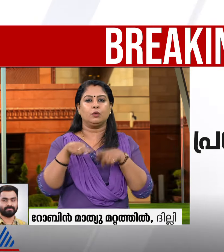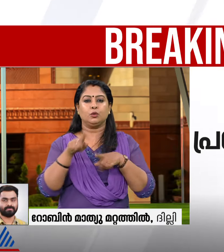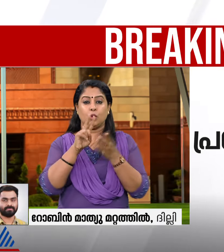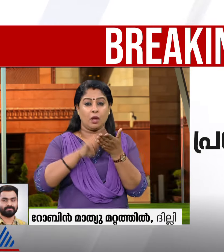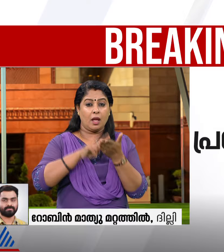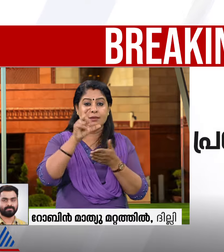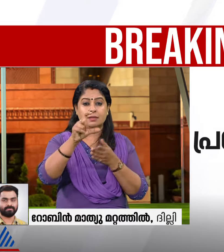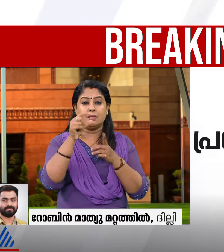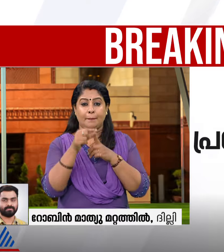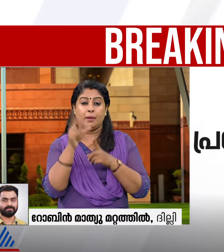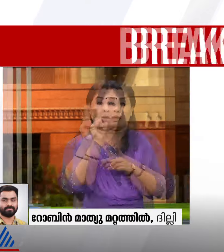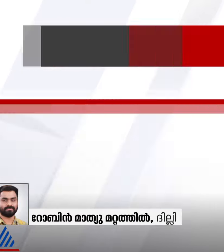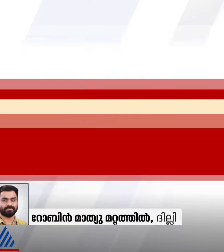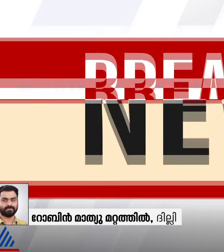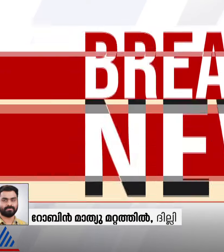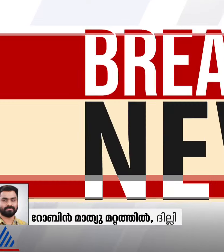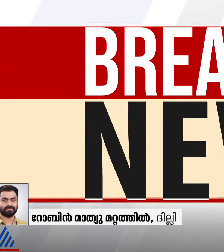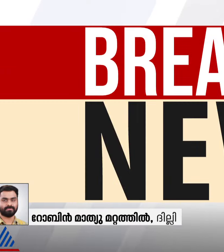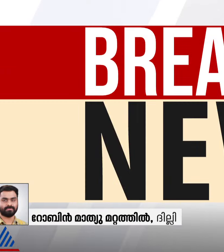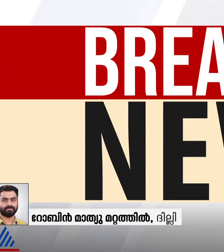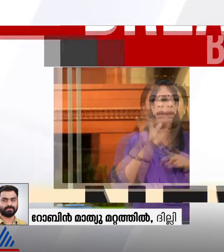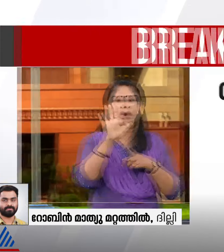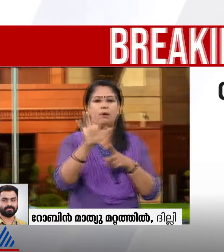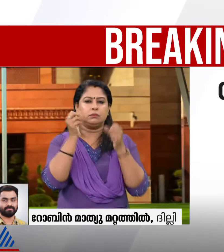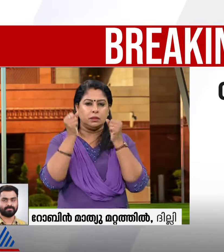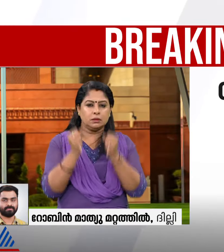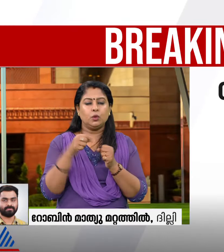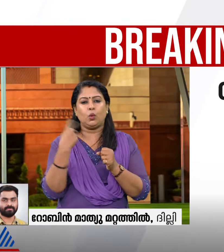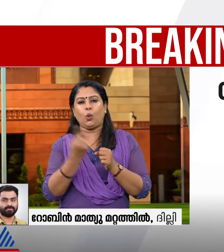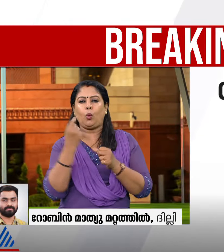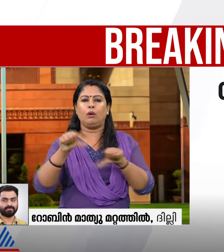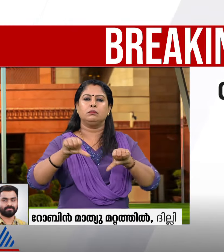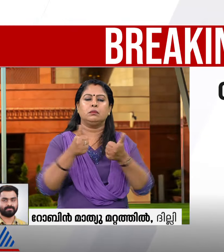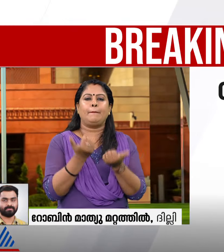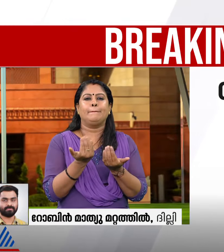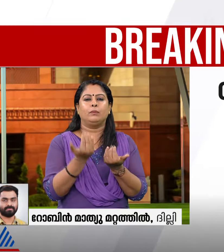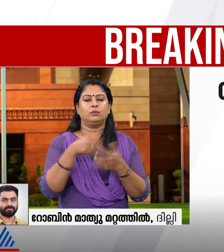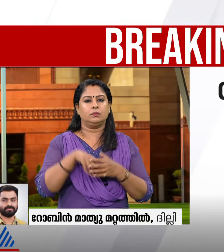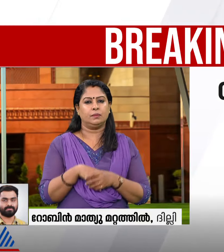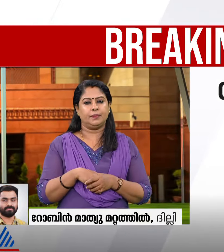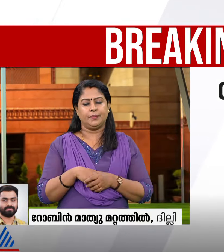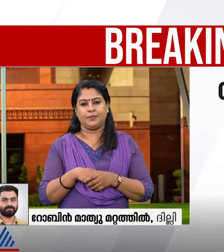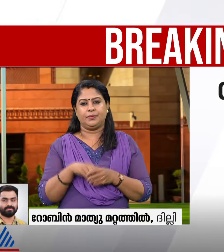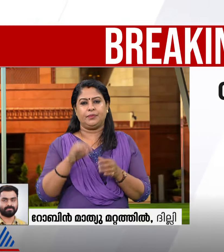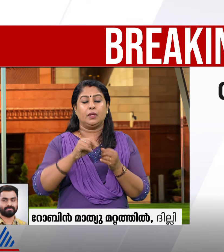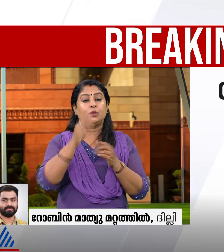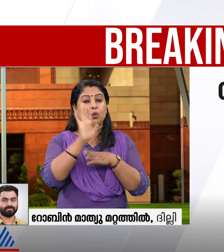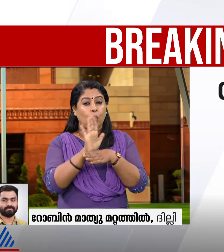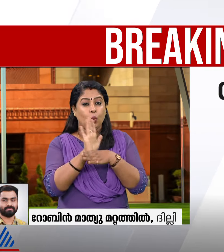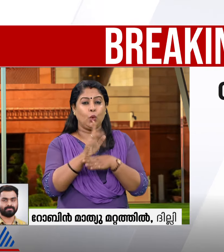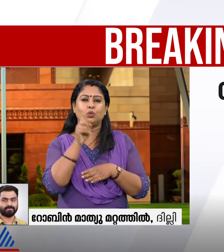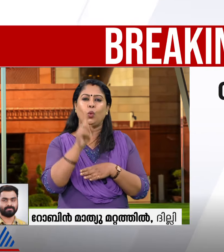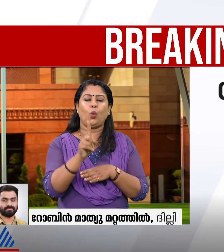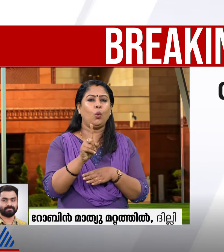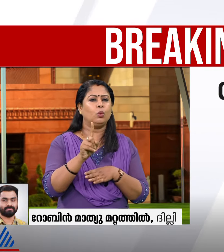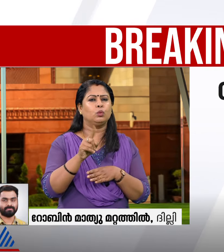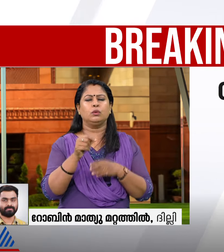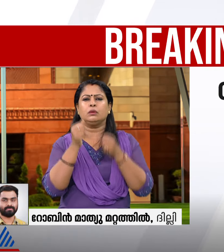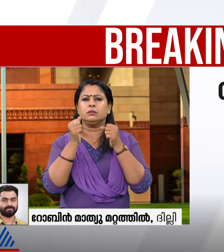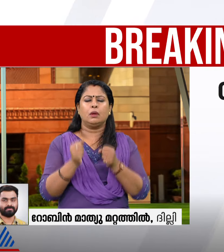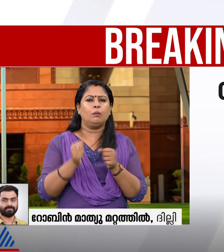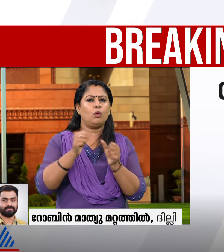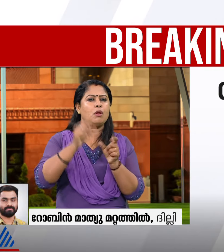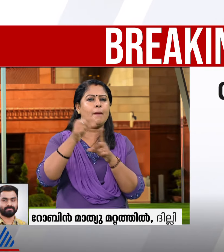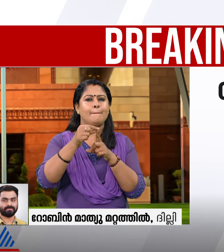രണ്ടാമതെത്തിയത്. പക്ഷെ എൻ പി പിക്ക് വെറും 5 സീറ്റുകളിൽ മാത്രമേ വിജയിക്കാൻ അവിടെ കഴിഞ്ഞിരുന്നുള്ളൂ എന്നതാണ് സാഹചര്യം. കോൺഗ്രസ് ഒരു സീറ്റിലും ഇപ്പോൾ അരുണാചൽ പ്രദേശിൽ ലീഡ്